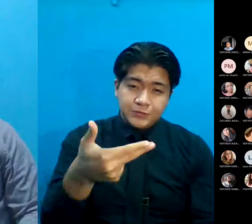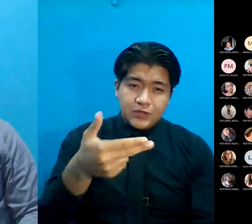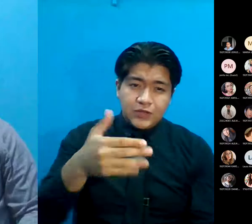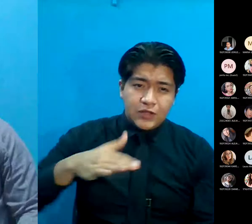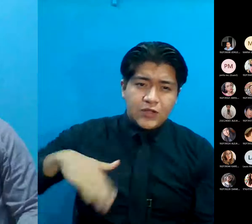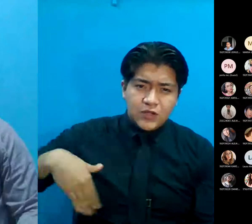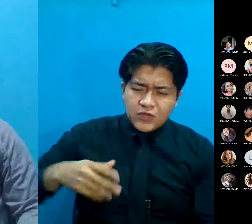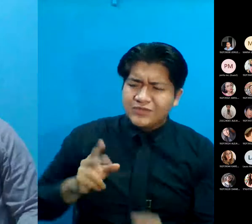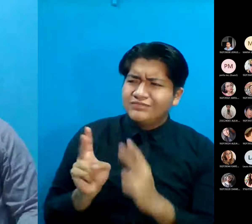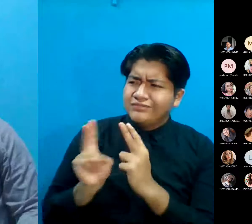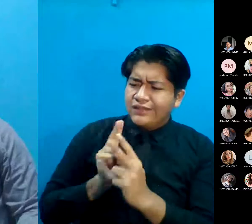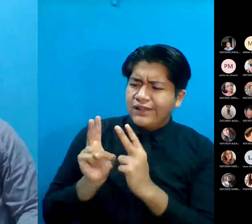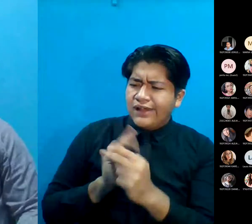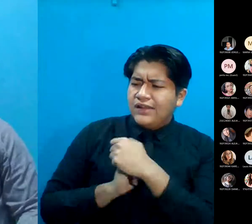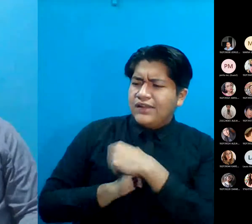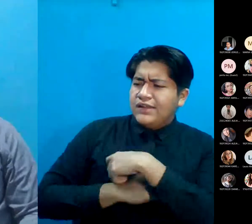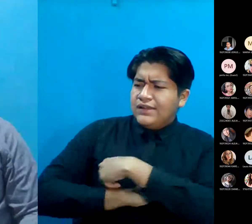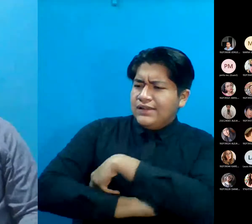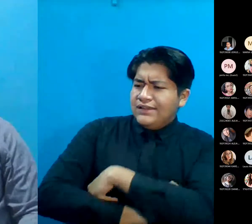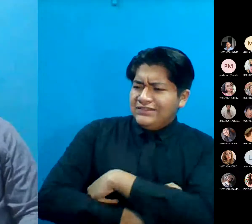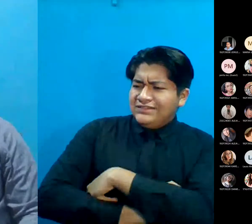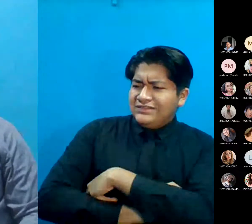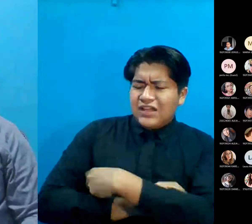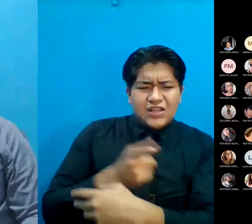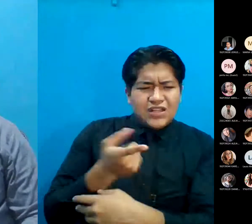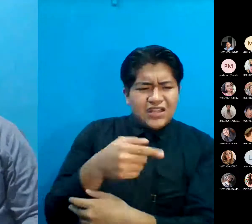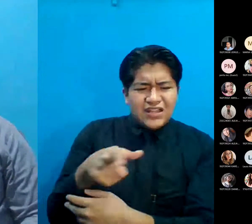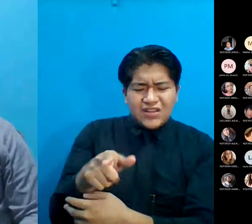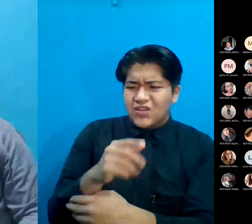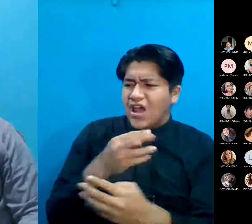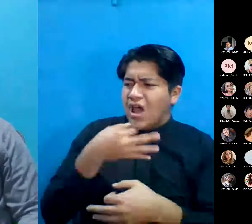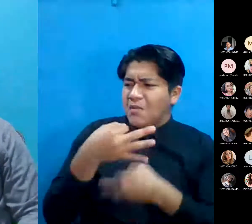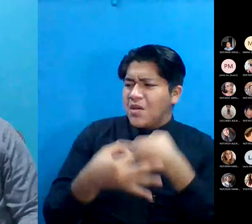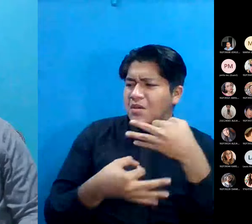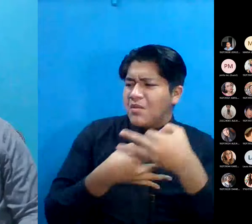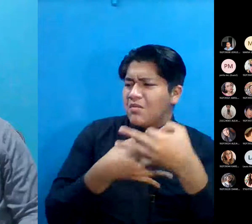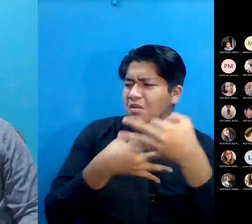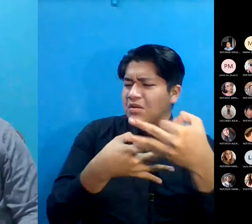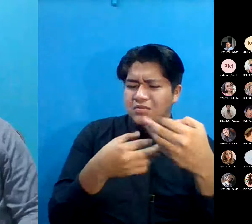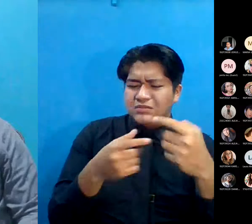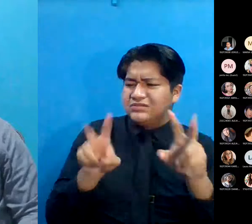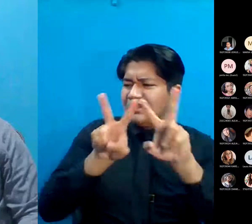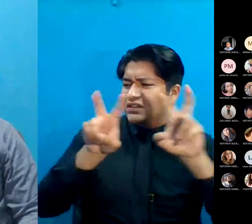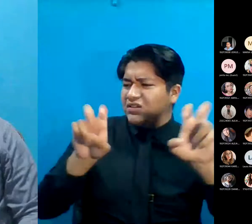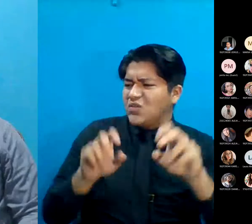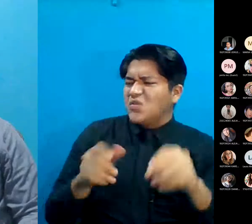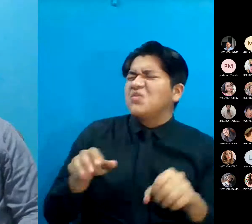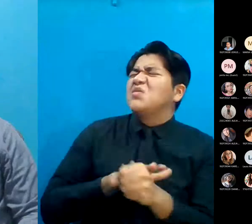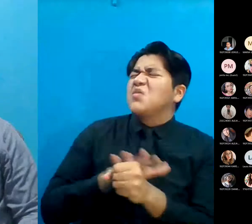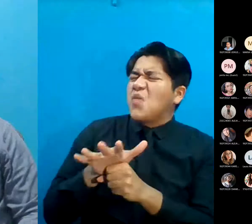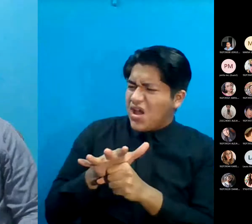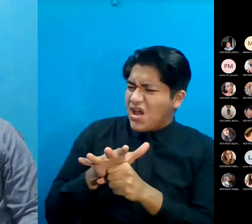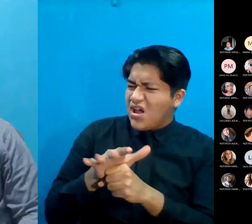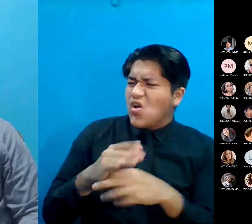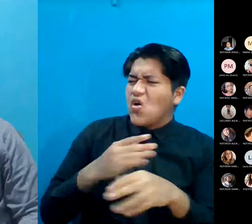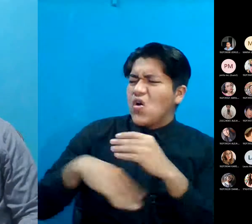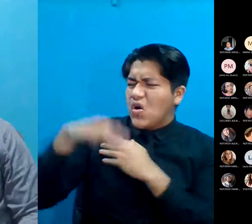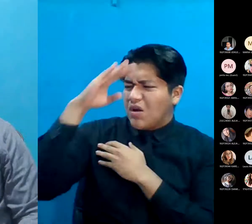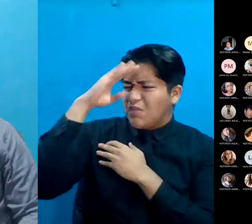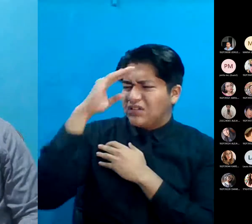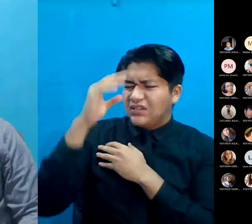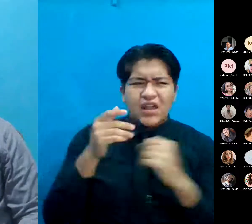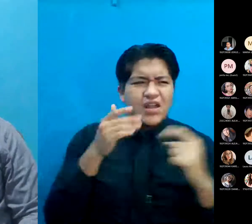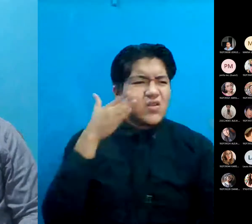consultado cómo ponerle a esa conferencia, cuáles serían los objetivos principales por los cuales nosotros